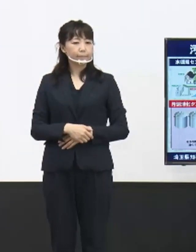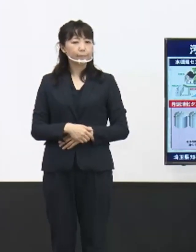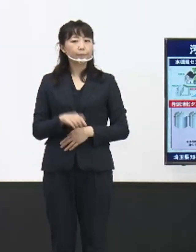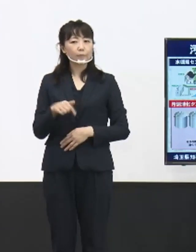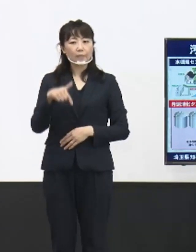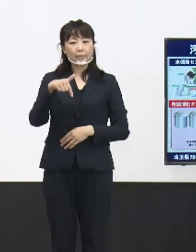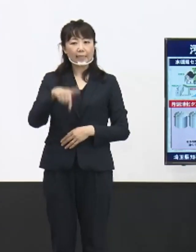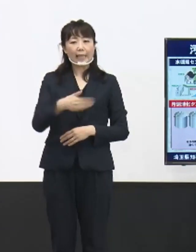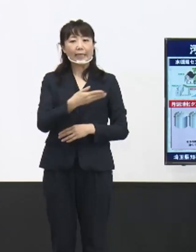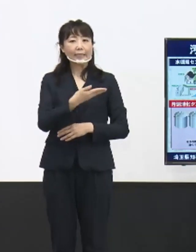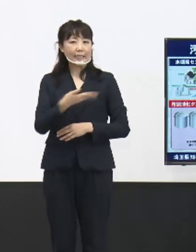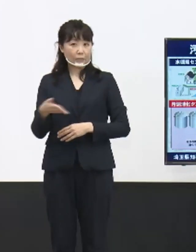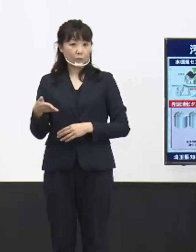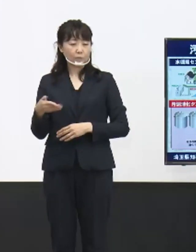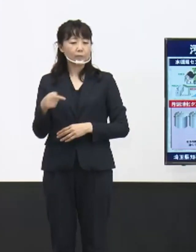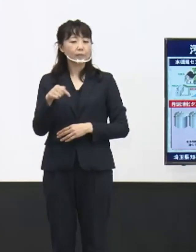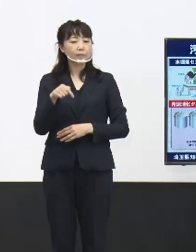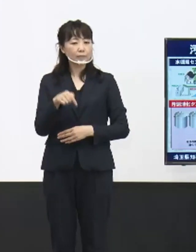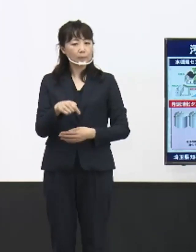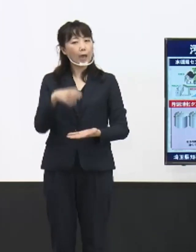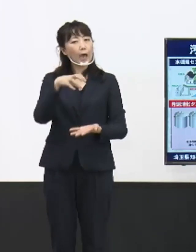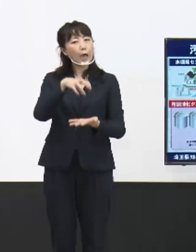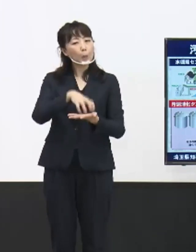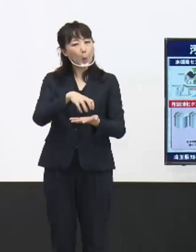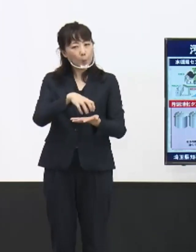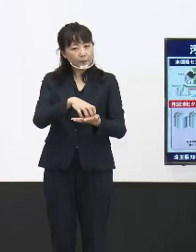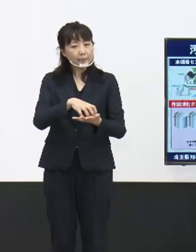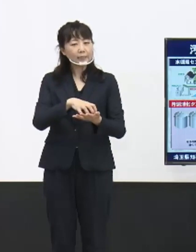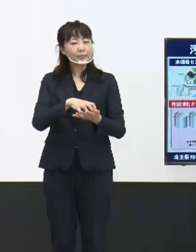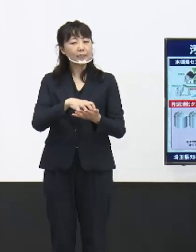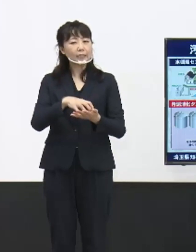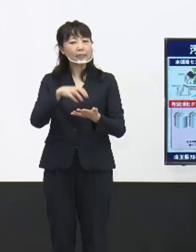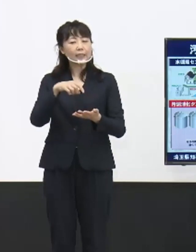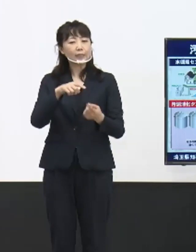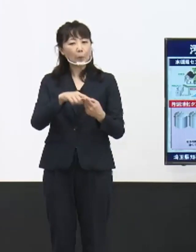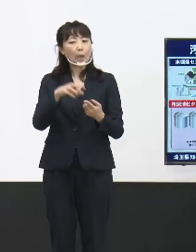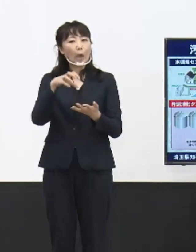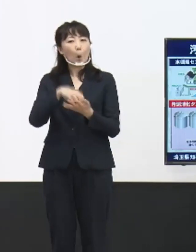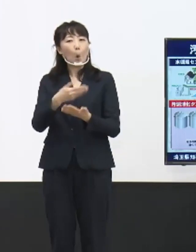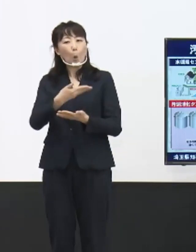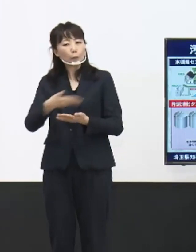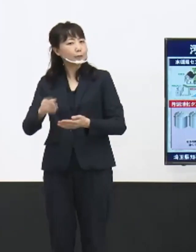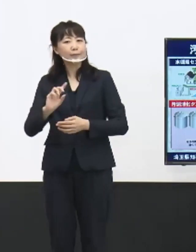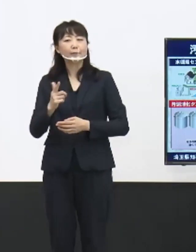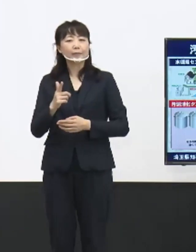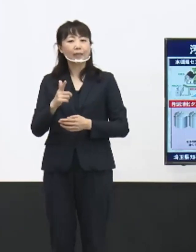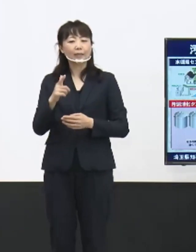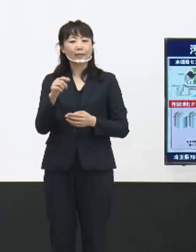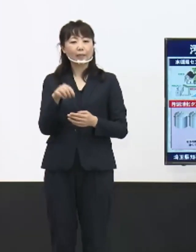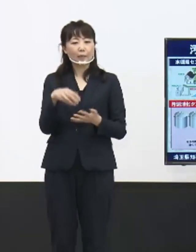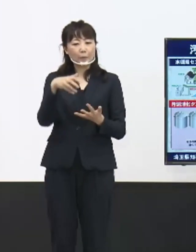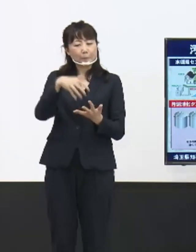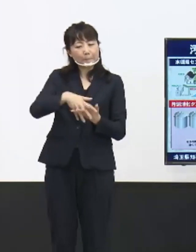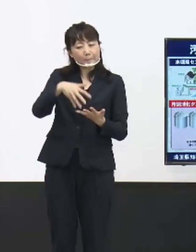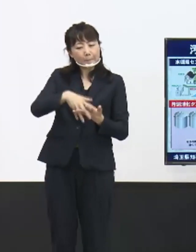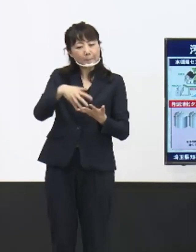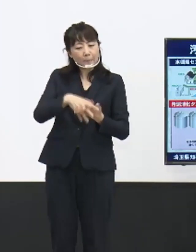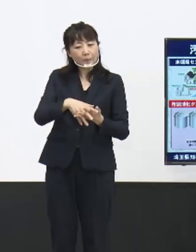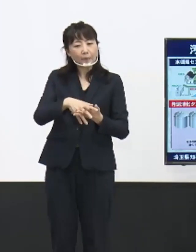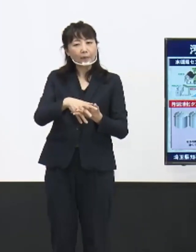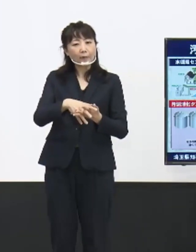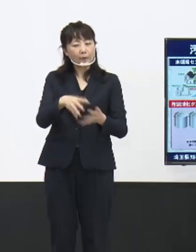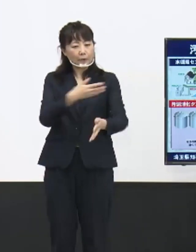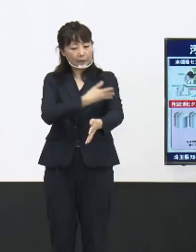この下水は、単なるゴミとか汚水ではありません。これを処理する中で、さまざまな工夫